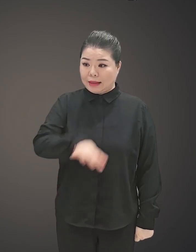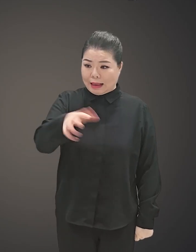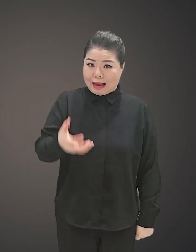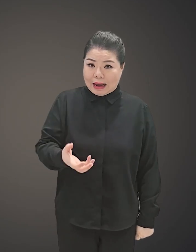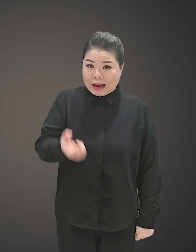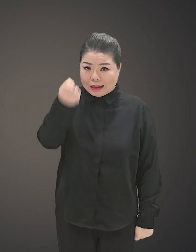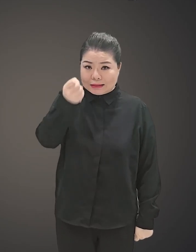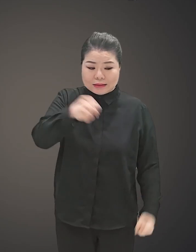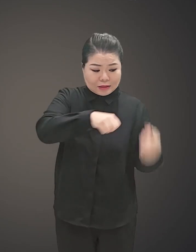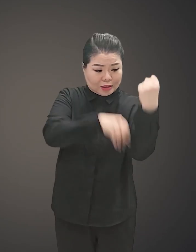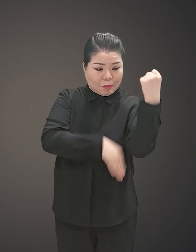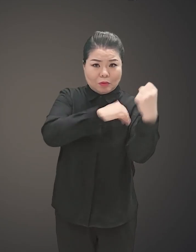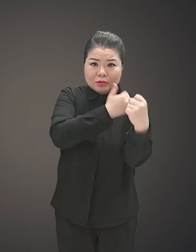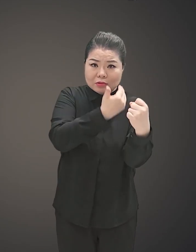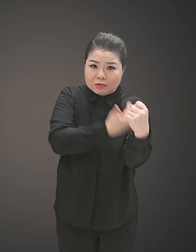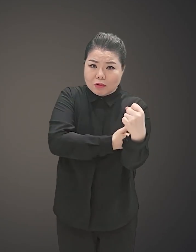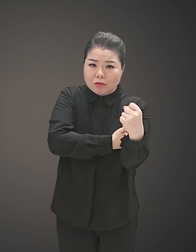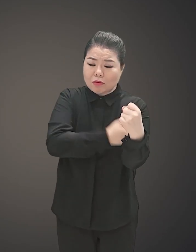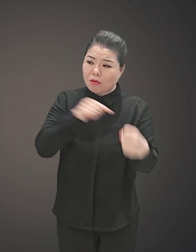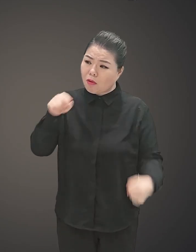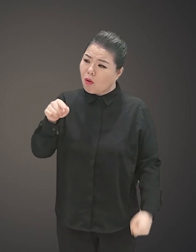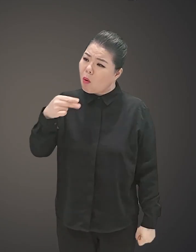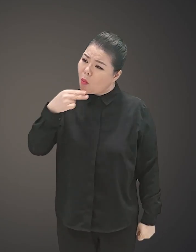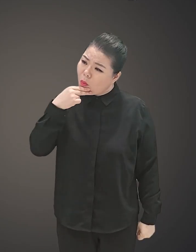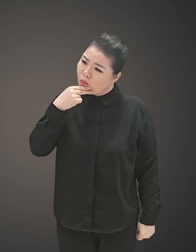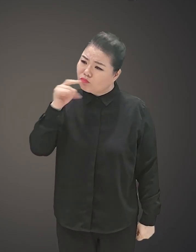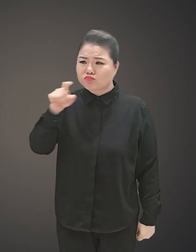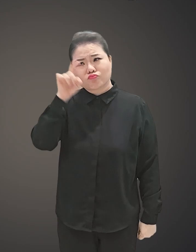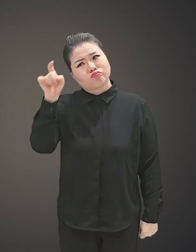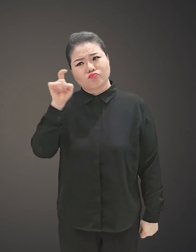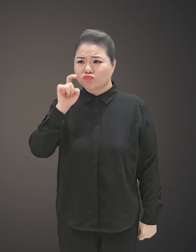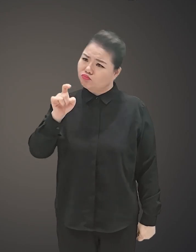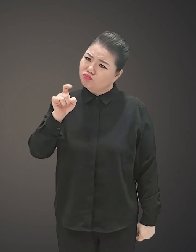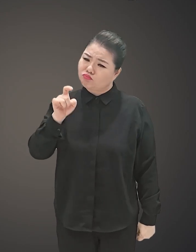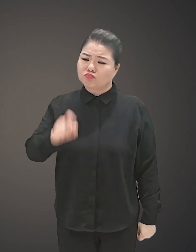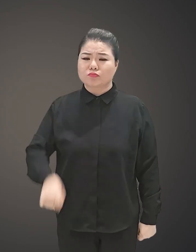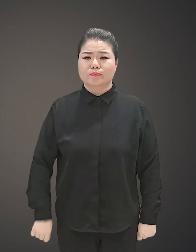남들에겐 다 있는 본능 같은 게 시우에겐 하나도 없는 걸까요?